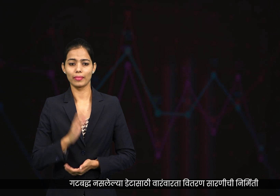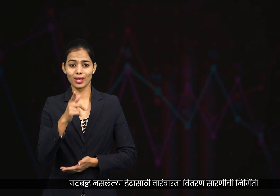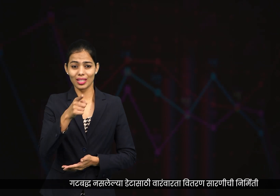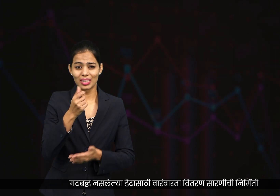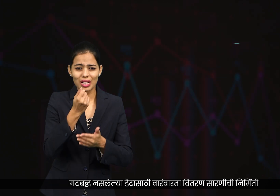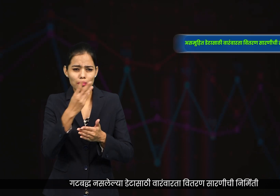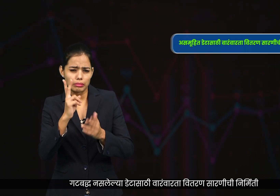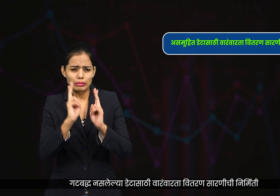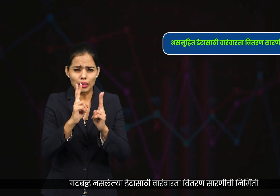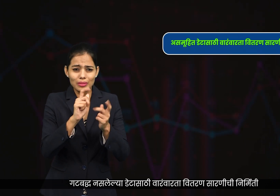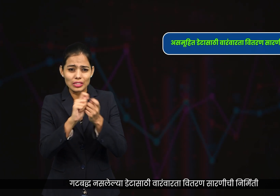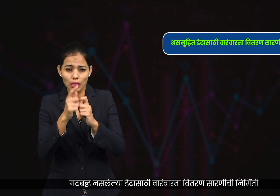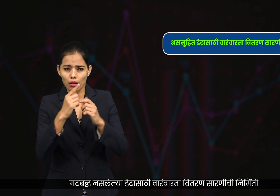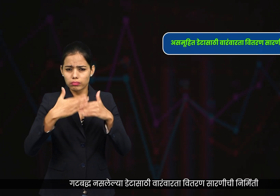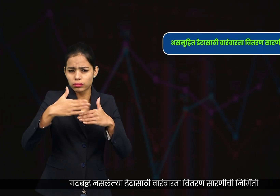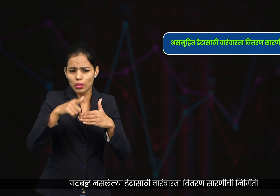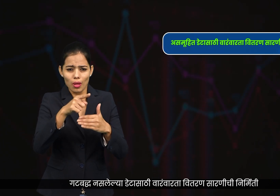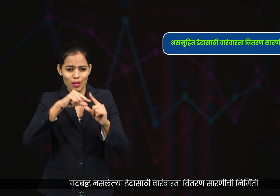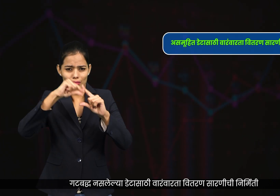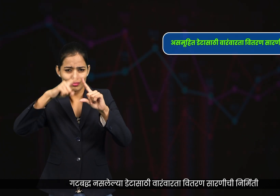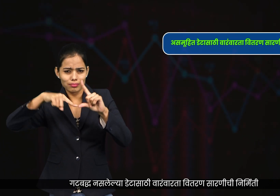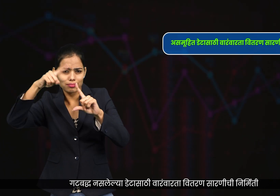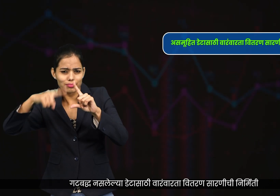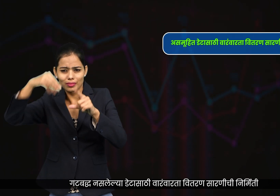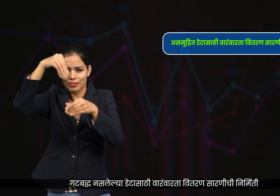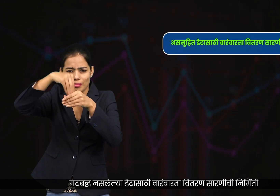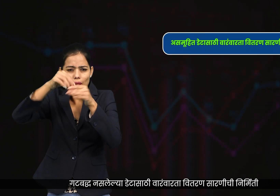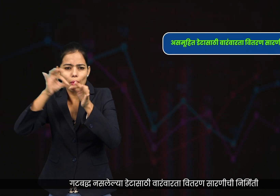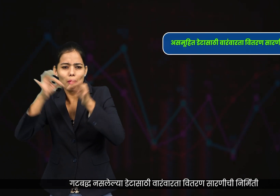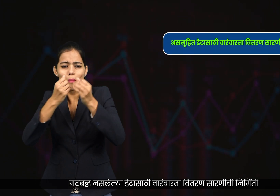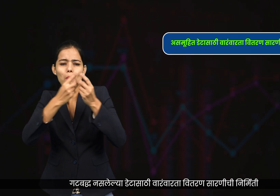गटबद्ध नसलेल्या डेटासाठी वारंवारता वितरण सारणीची निर्मिती।